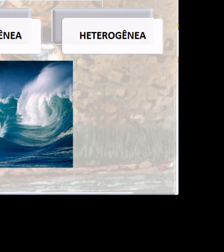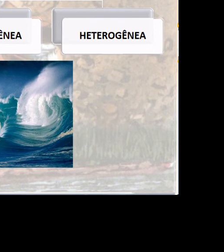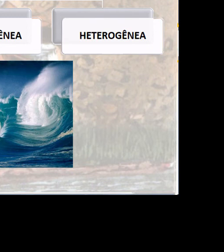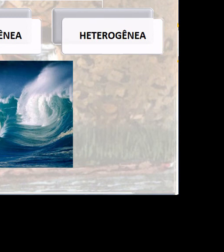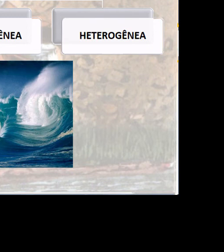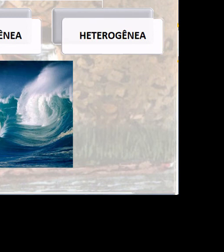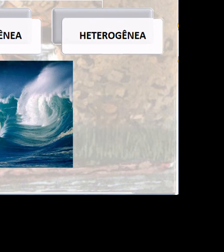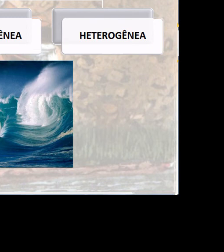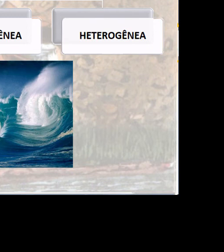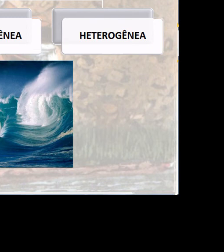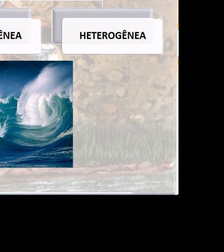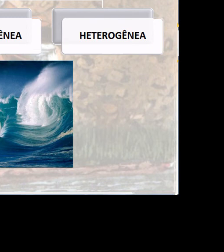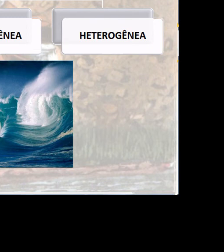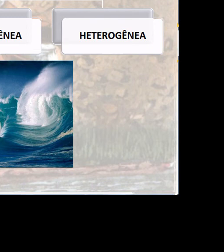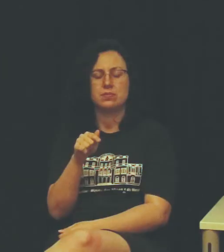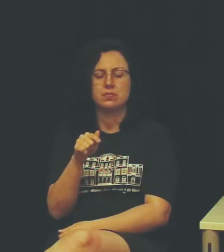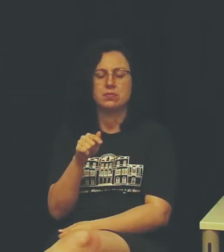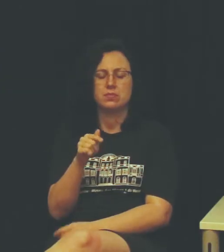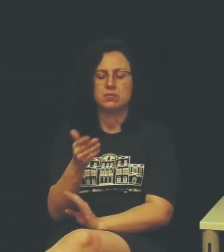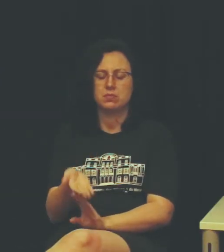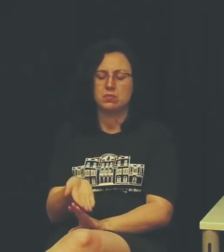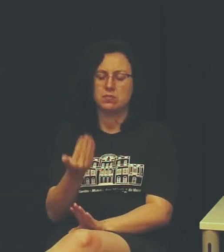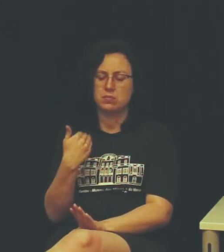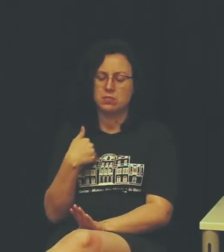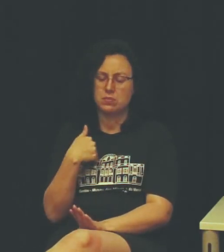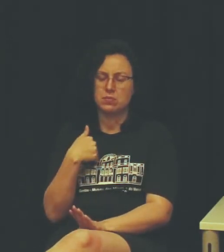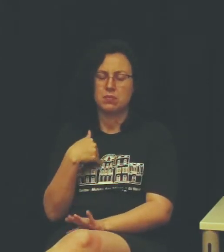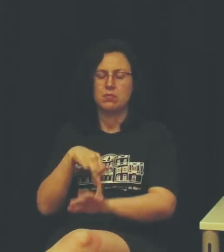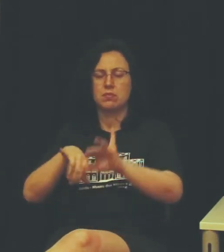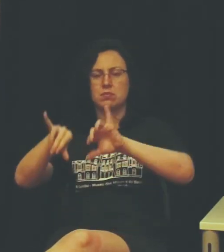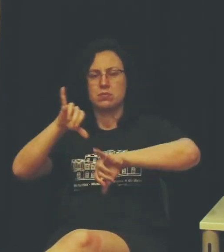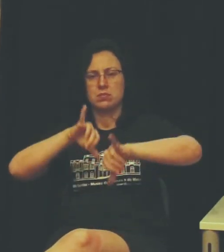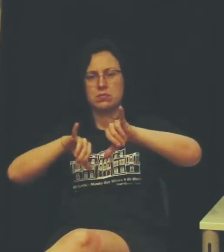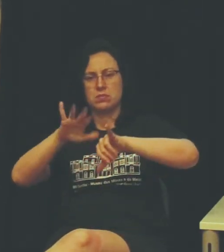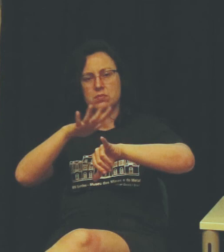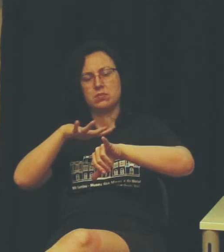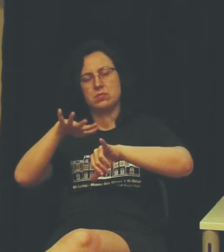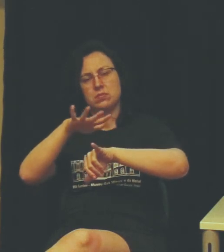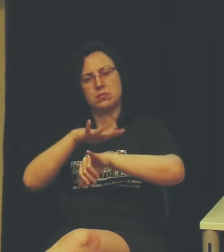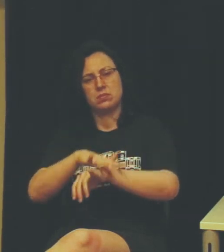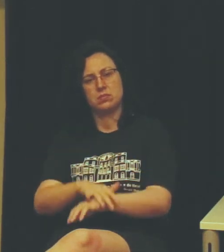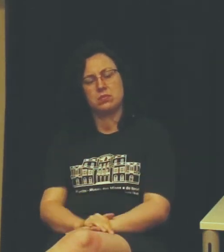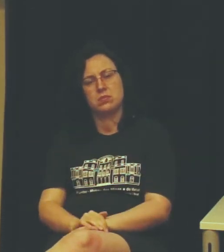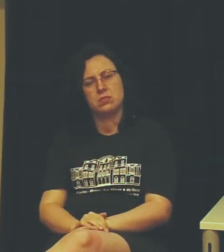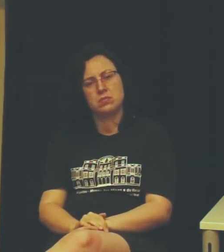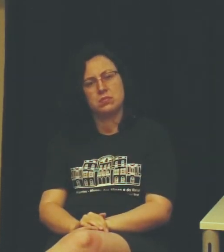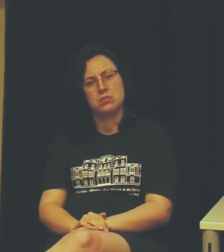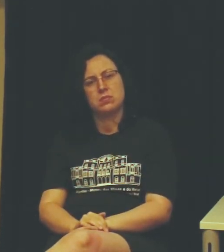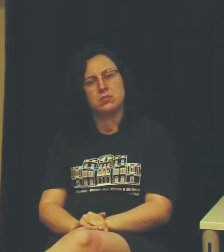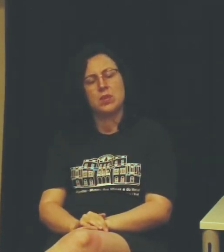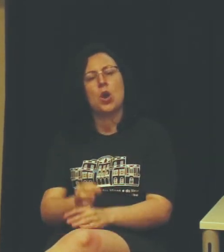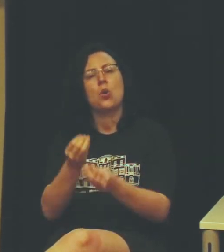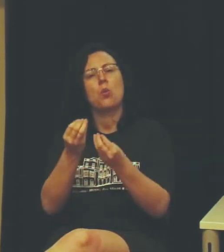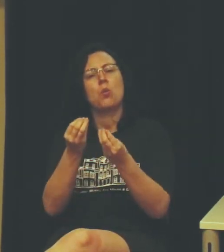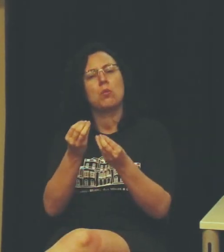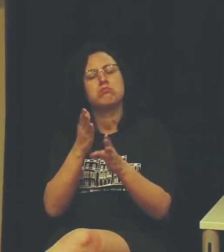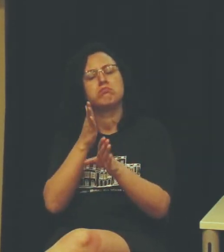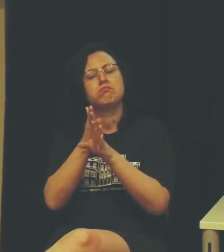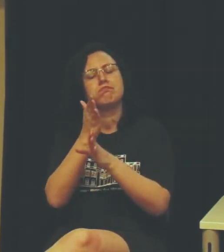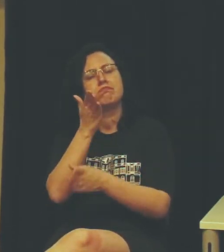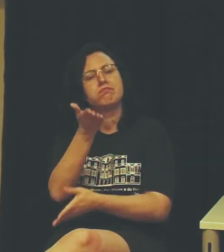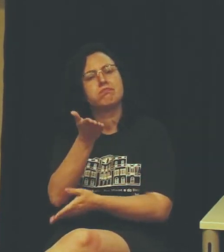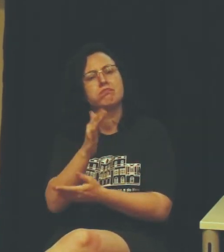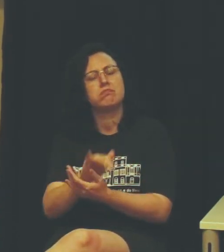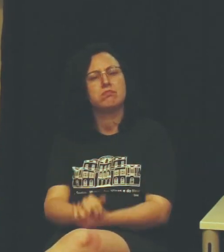né, um recuo agora nas aulas de química geral lá, né? Normalmente, como a gente consegue obter esses